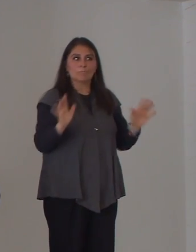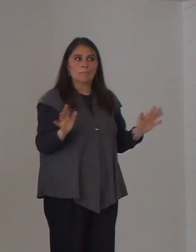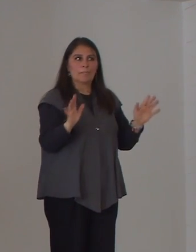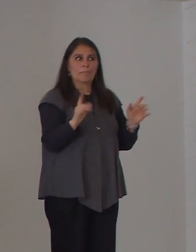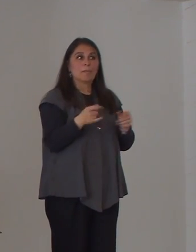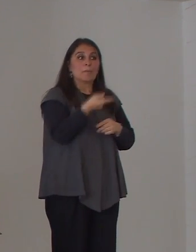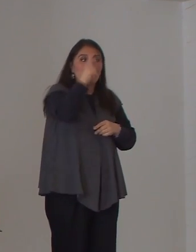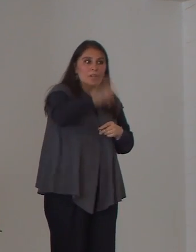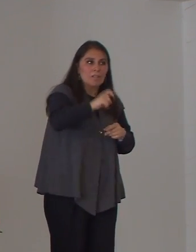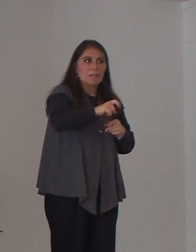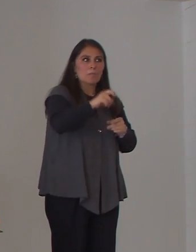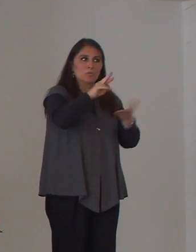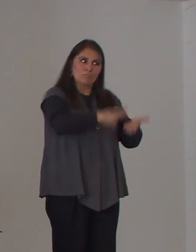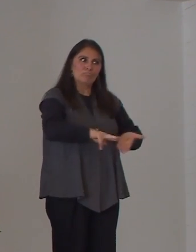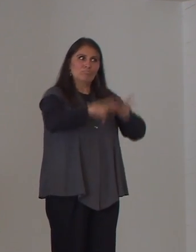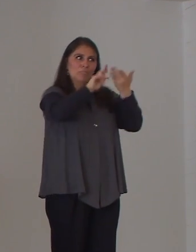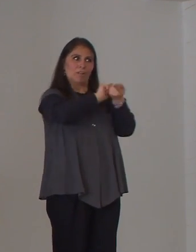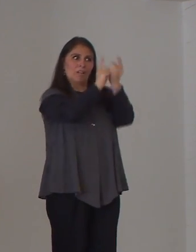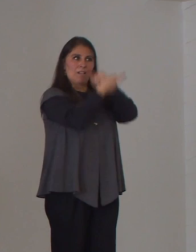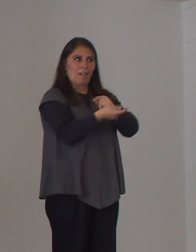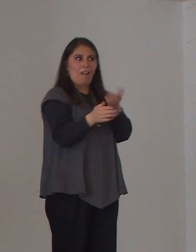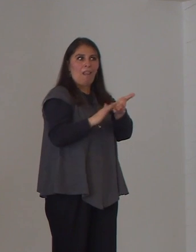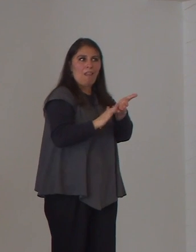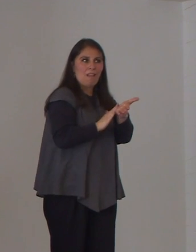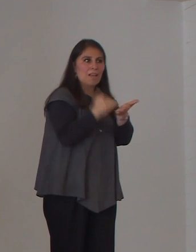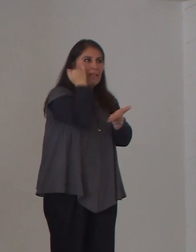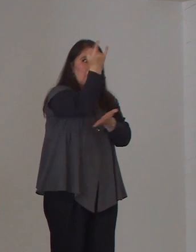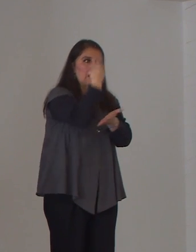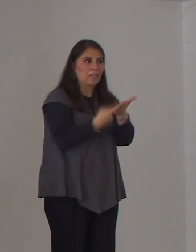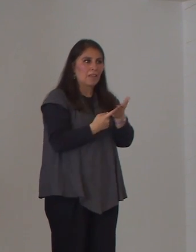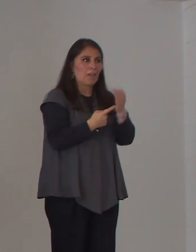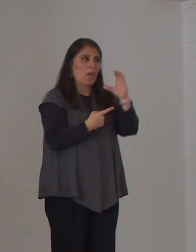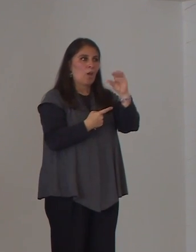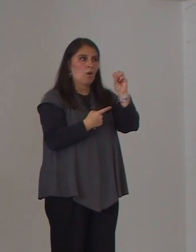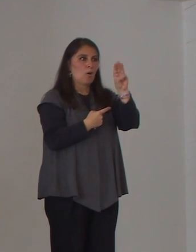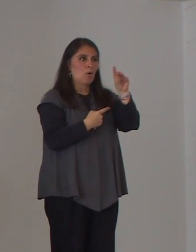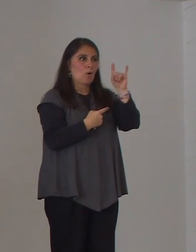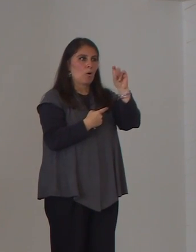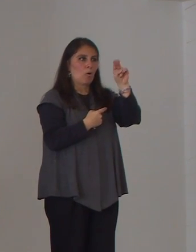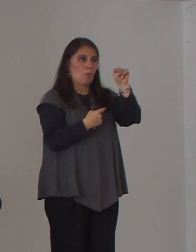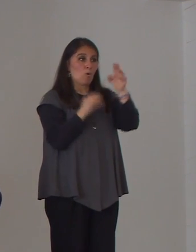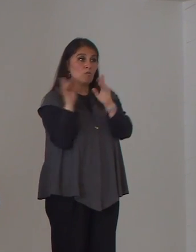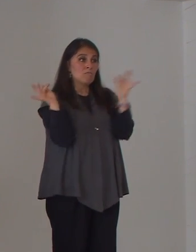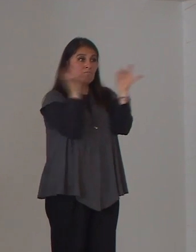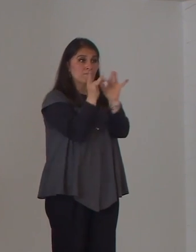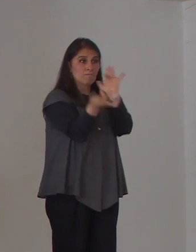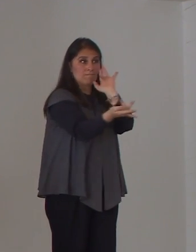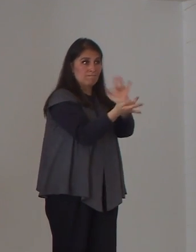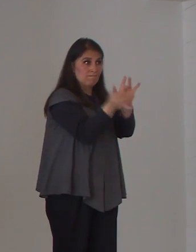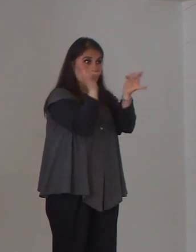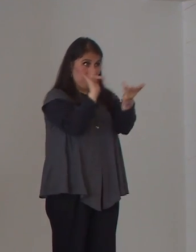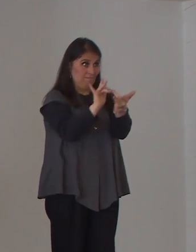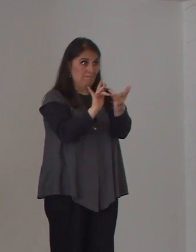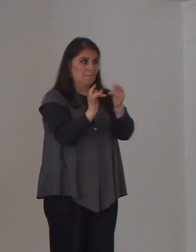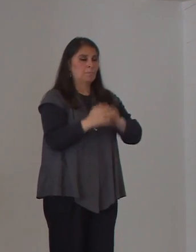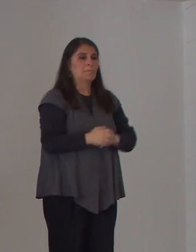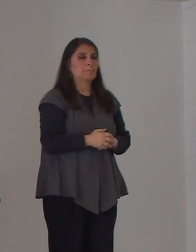hace falta reconstruir la idea de lo común, digamos, además de la valoración de la diferencia, es